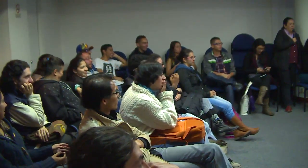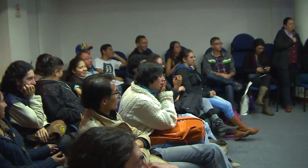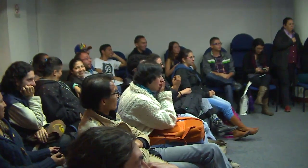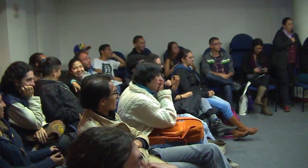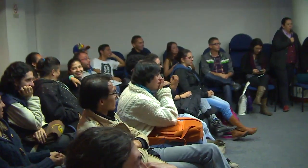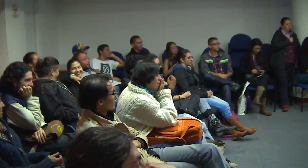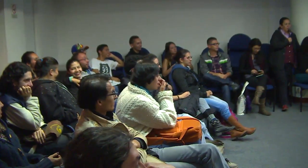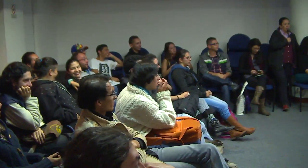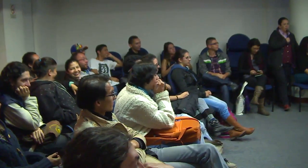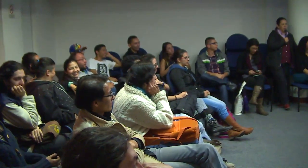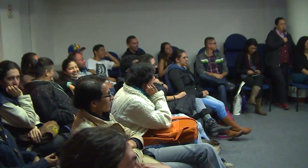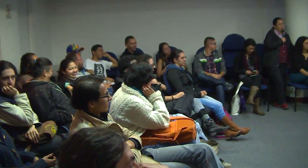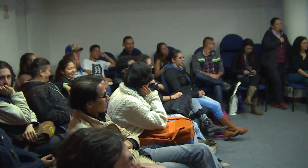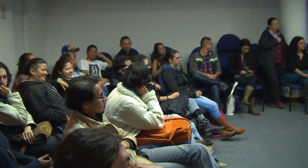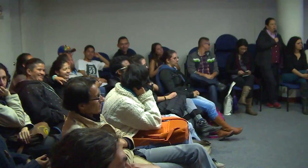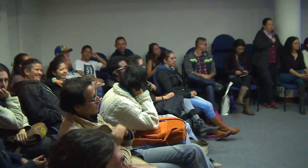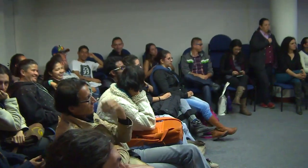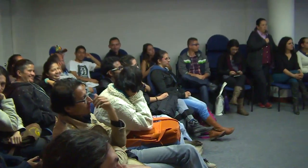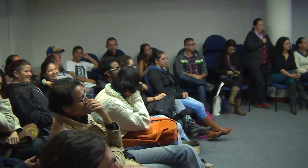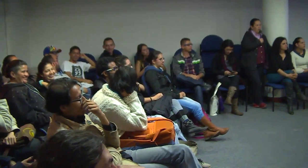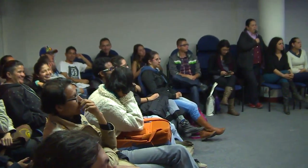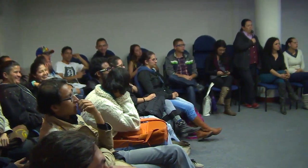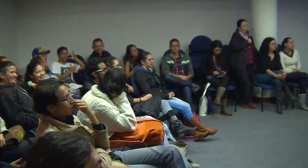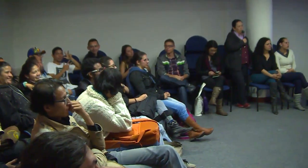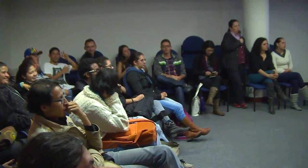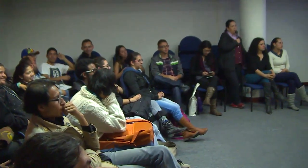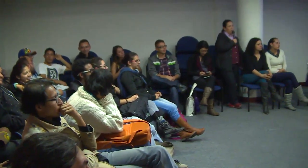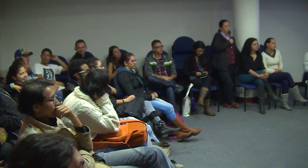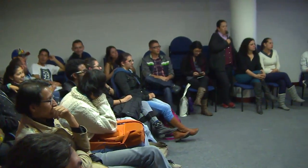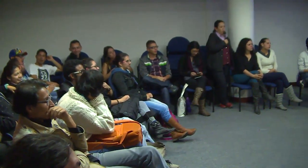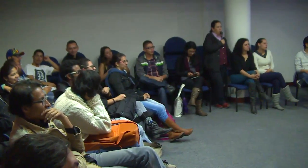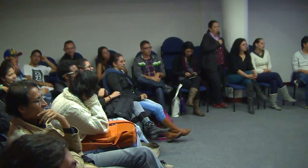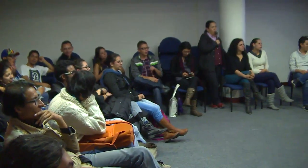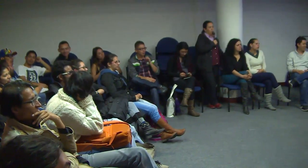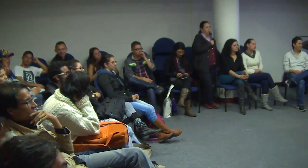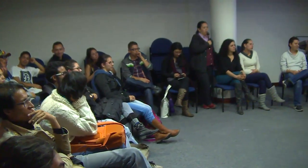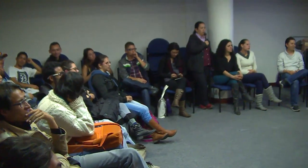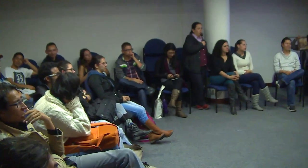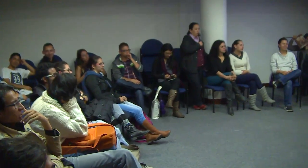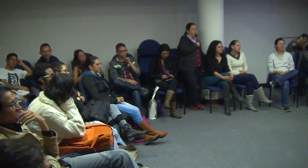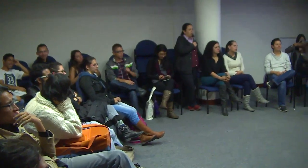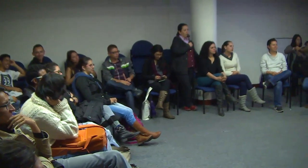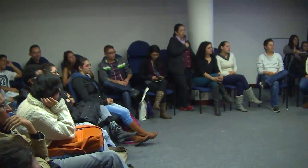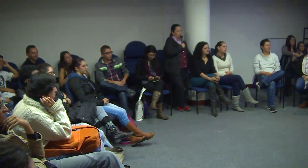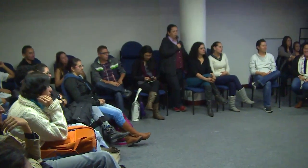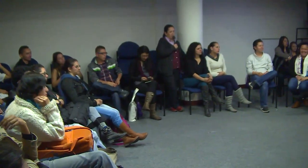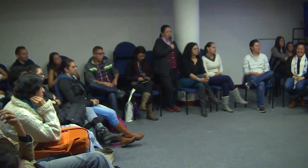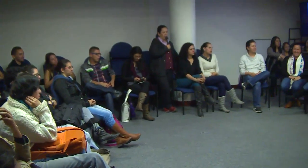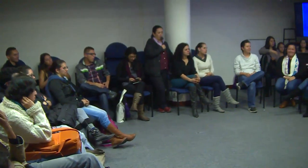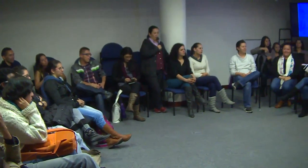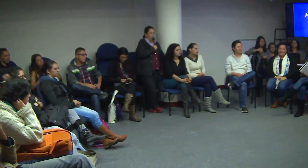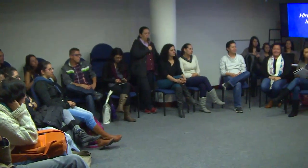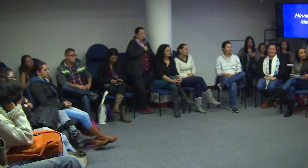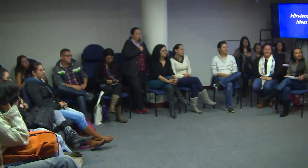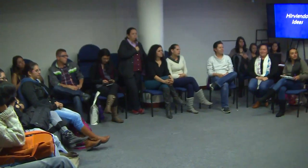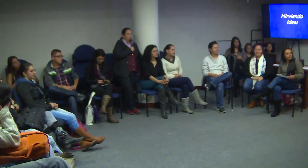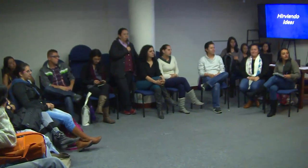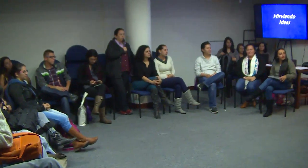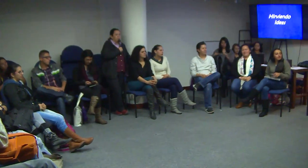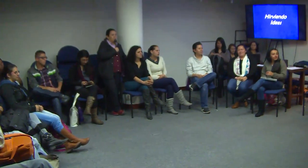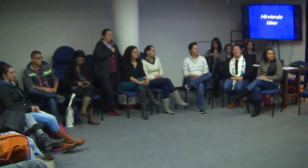Y con respecto a lo que me preguntaban, quisiera o voy a articular un poco lo que soy y la experiencia de vida que tengo.